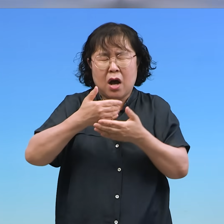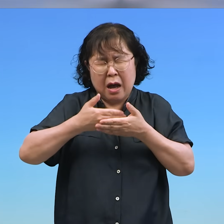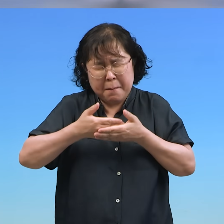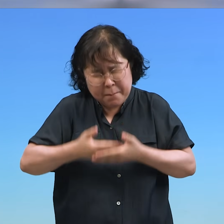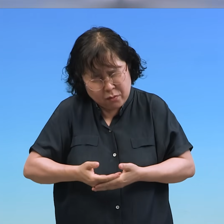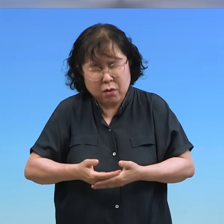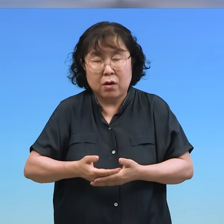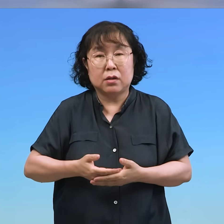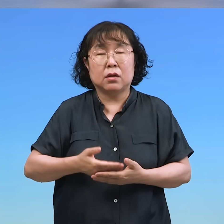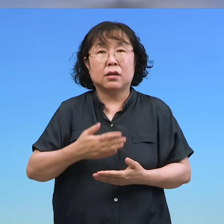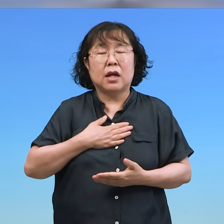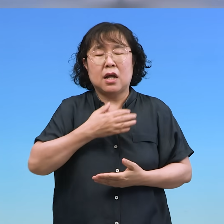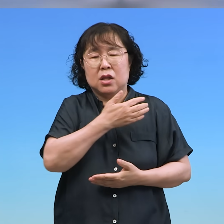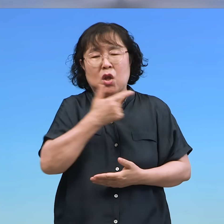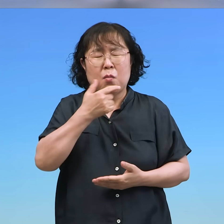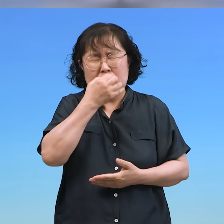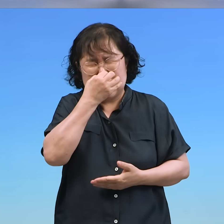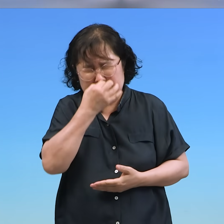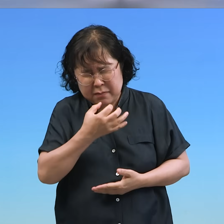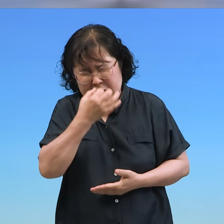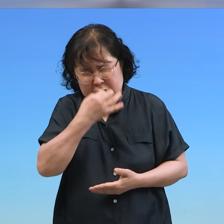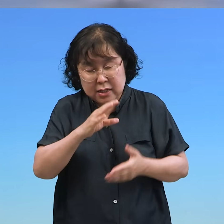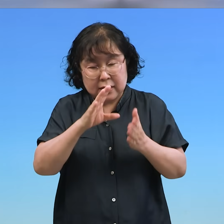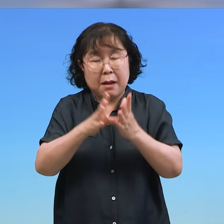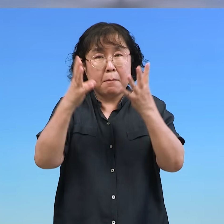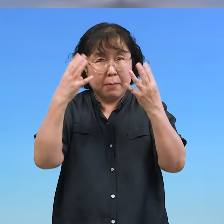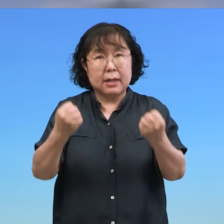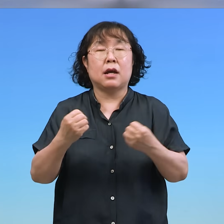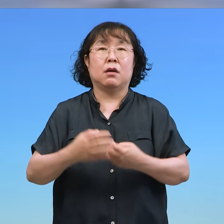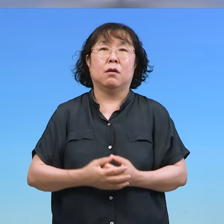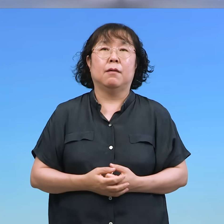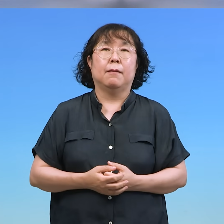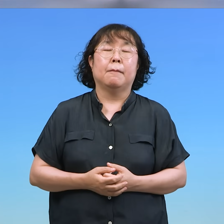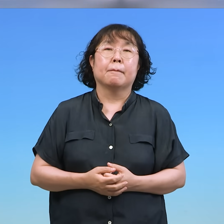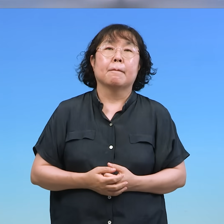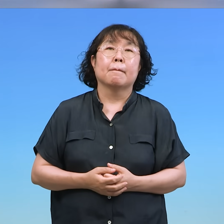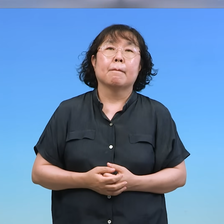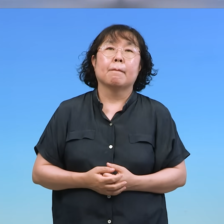무거워서 막 숨이 어떨 때는 진짜 잘 안 쉬어져요. 여전히.